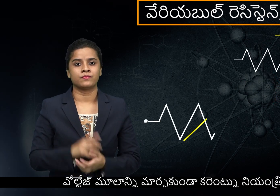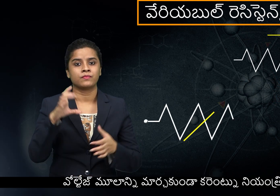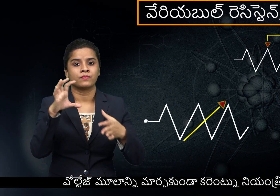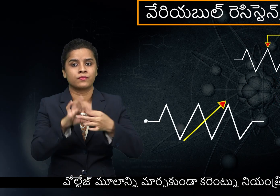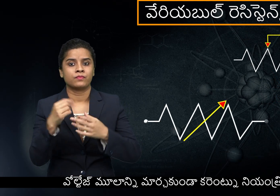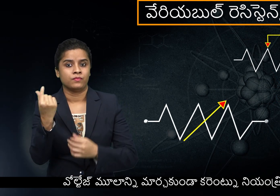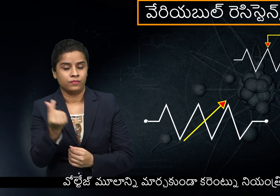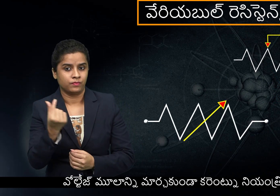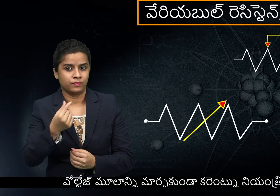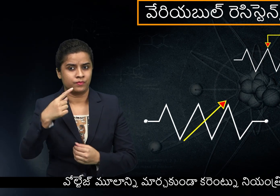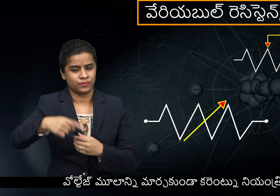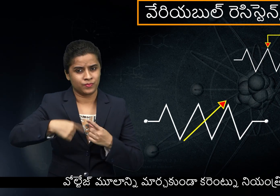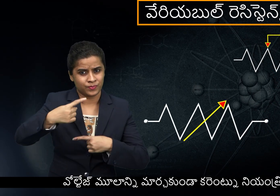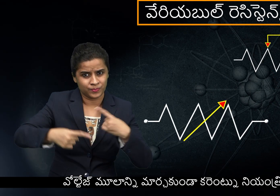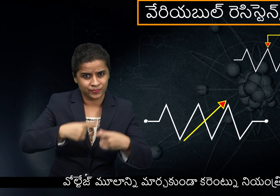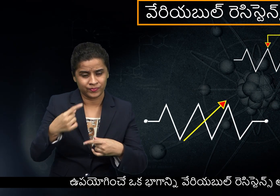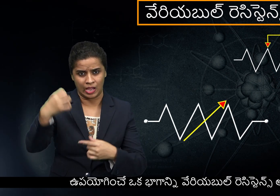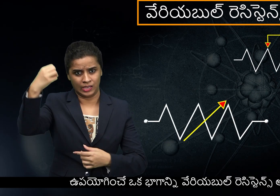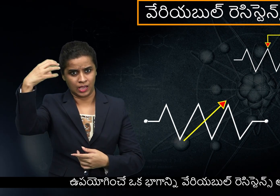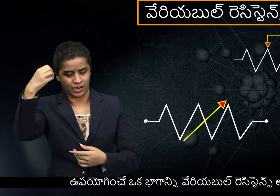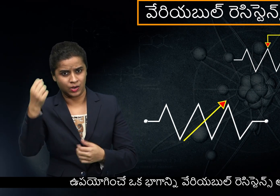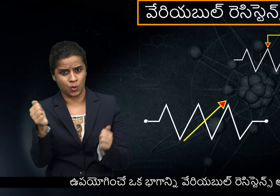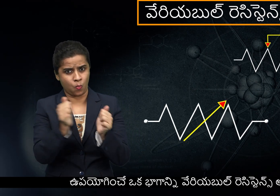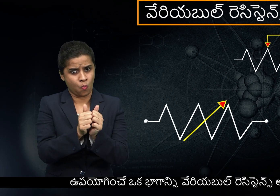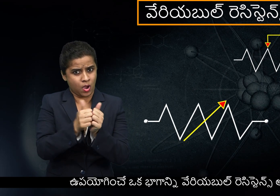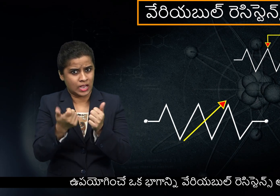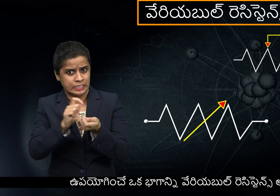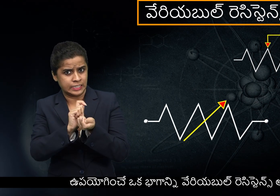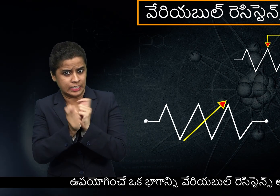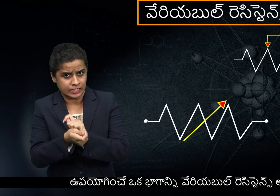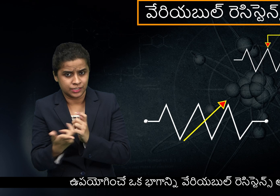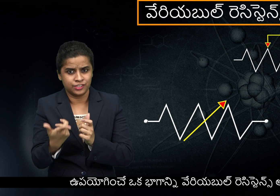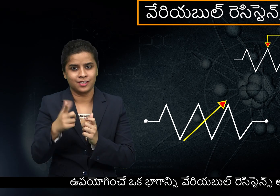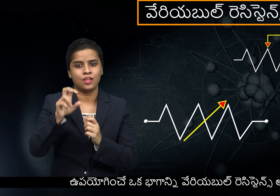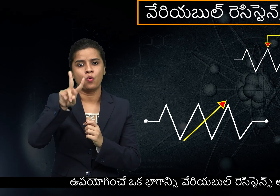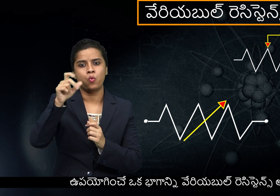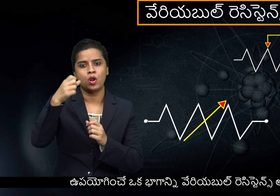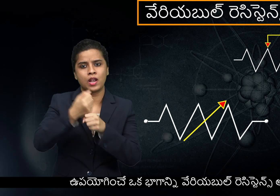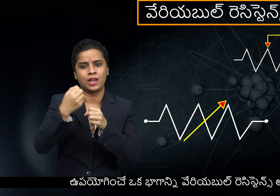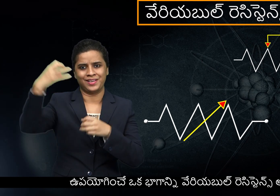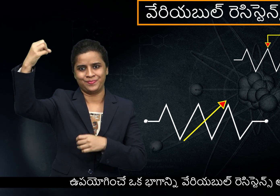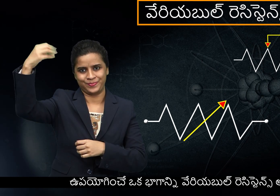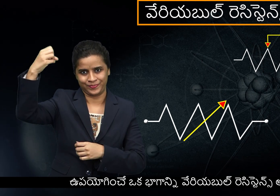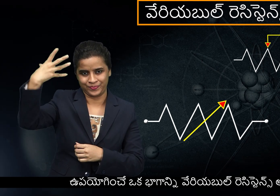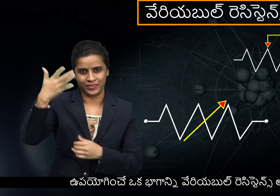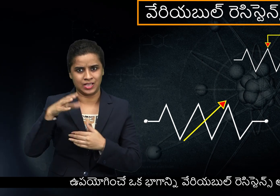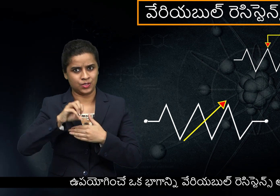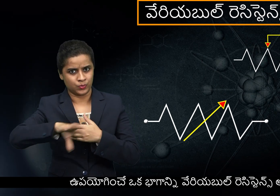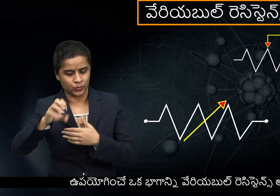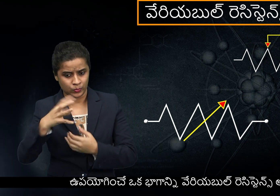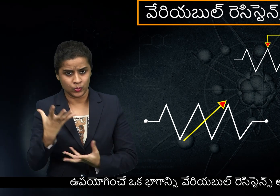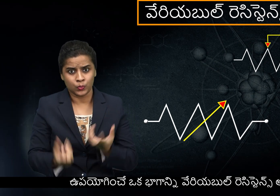వోల్టేజ్ మూలాన్ని మార్చకుండా కరెంటును నియంత్రించడానికి ఉపయోగించే ఒక భాగాన్ని వేరియబుల్ రెసిస్టెన్స్ అంటారు.